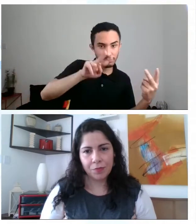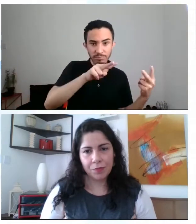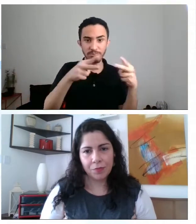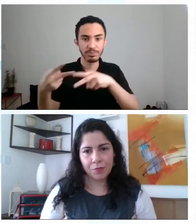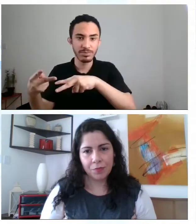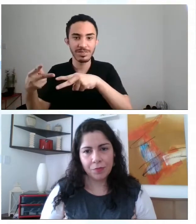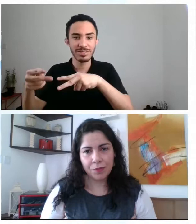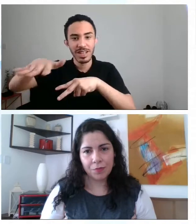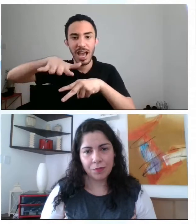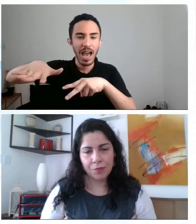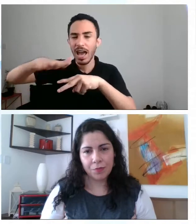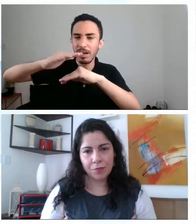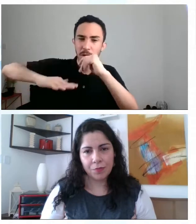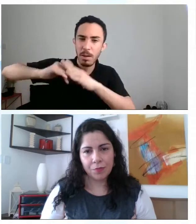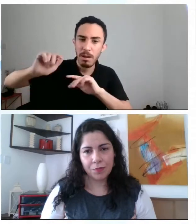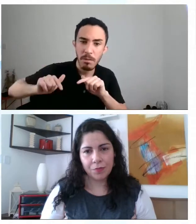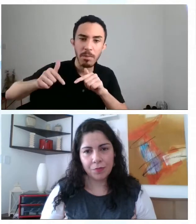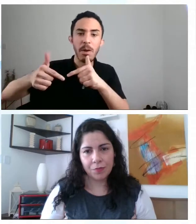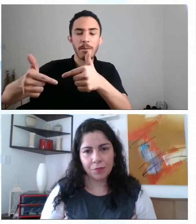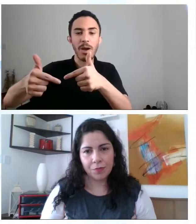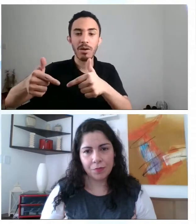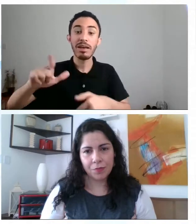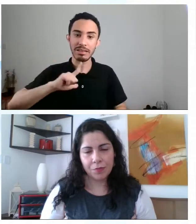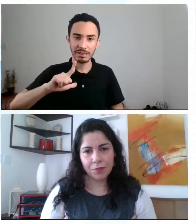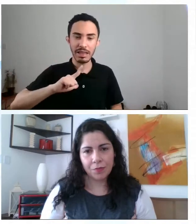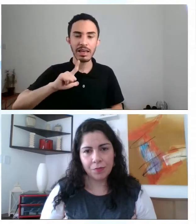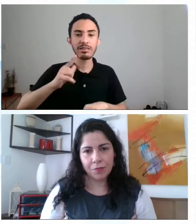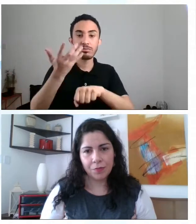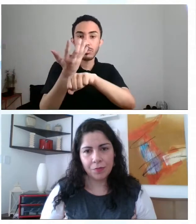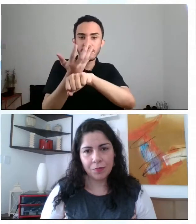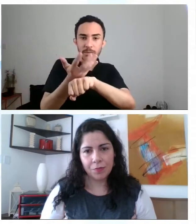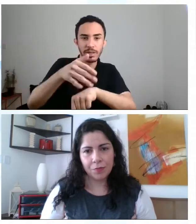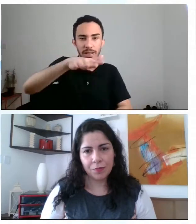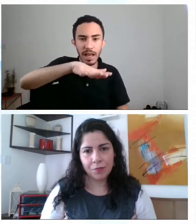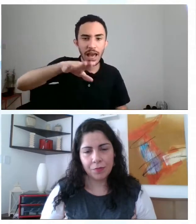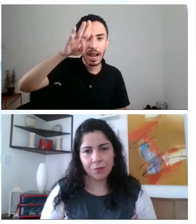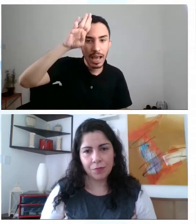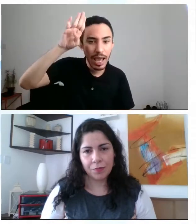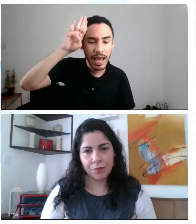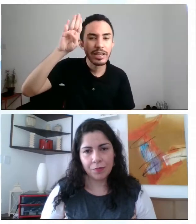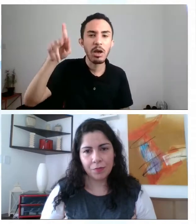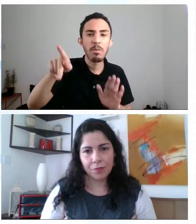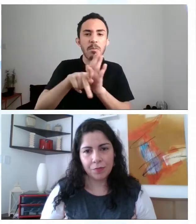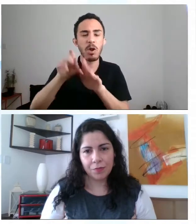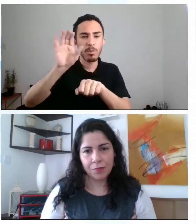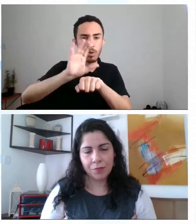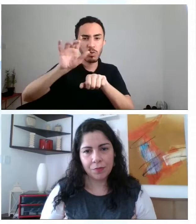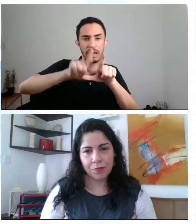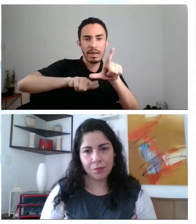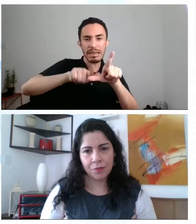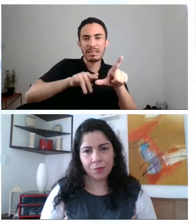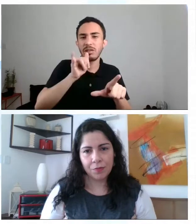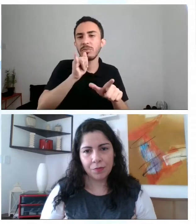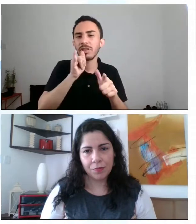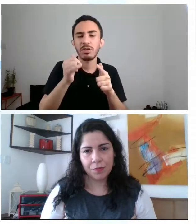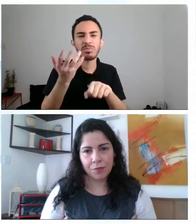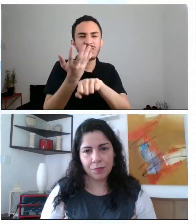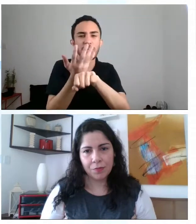na prática. Então, a gente tem disciplinas acadêmicas, típicas de um curso de letras, como